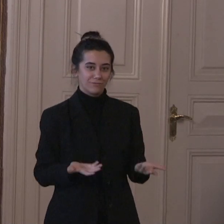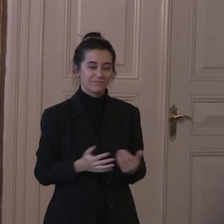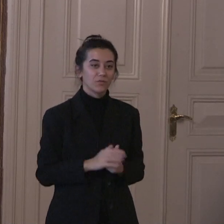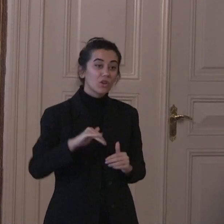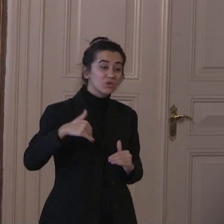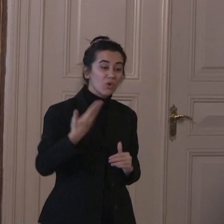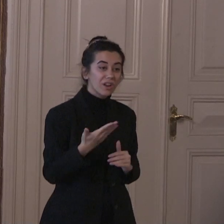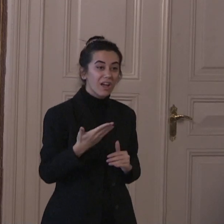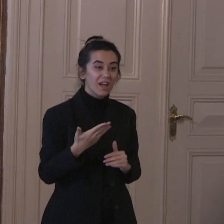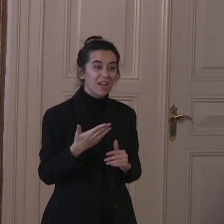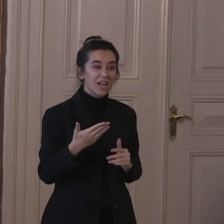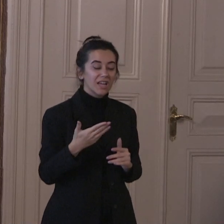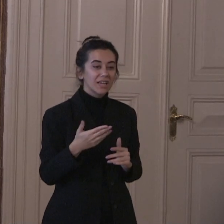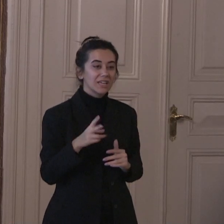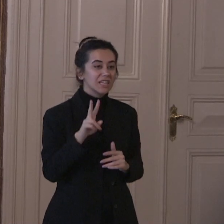yaklaşık